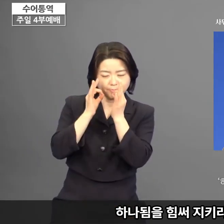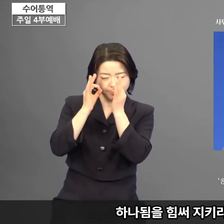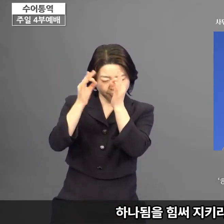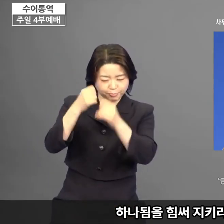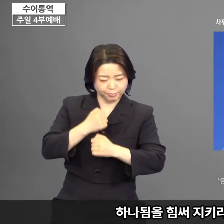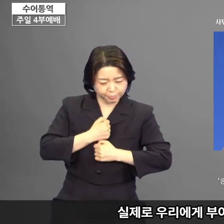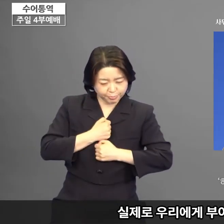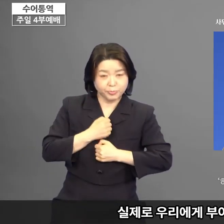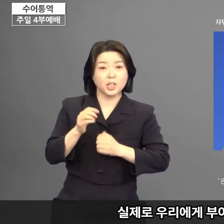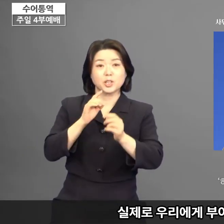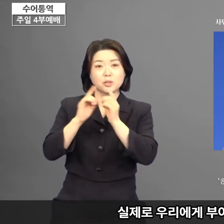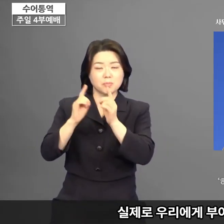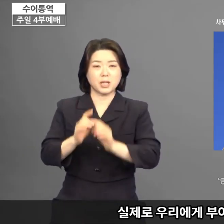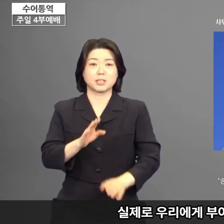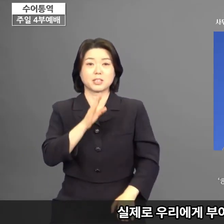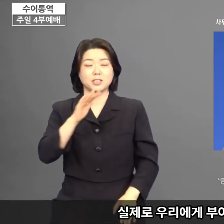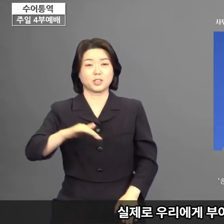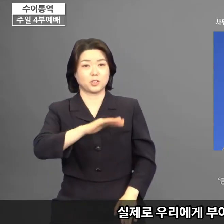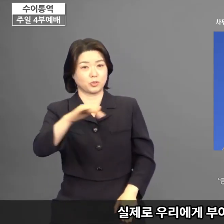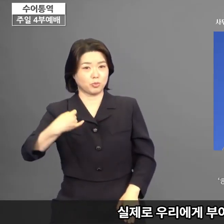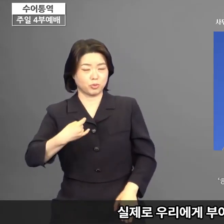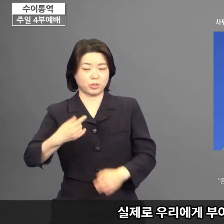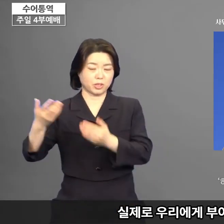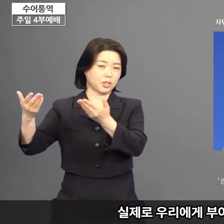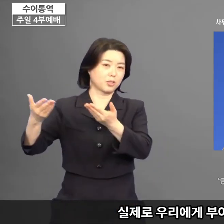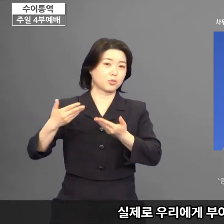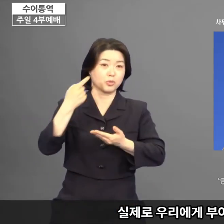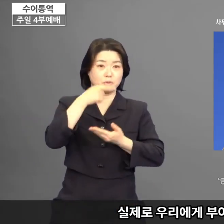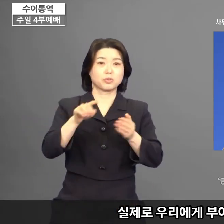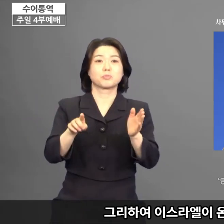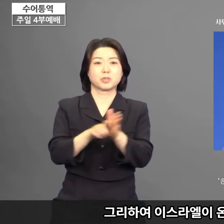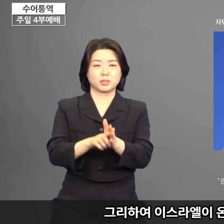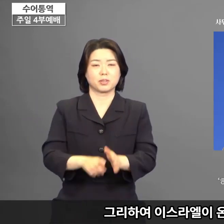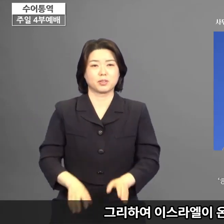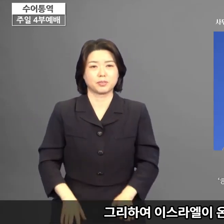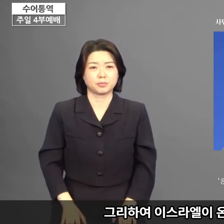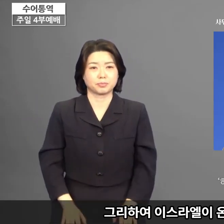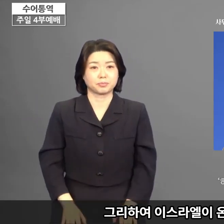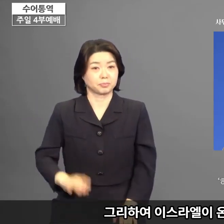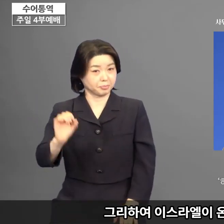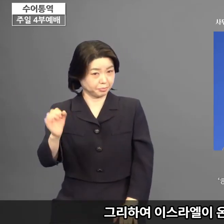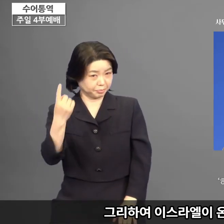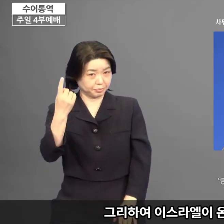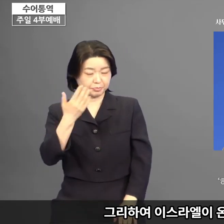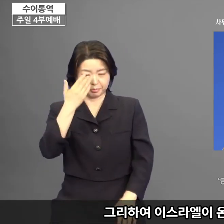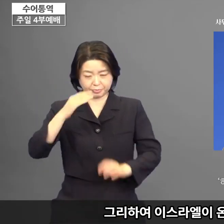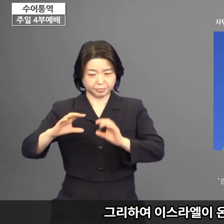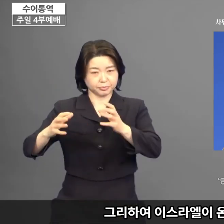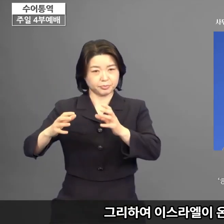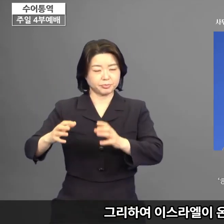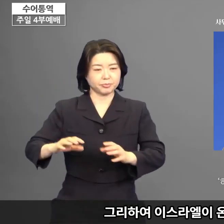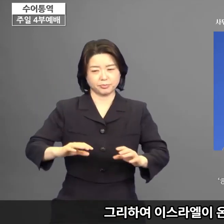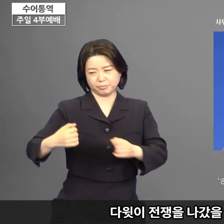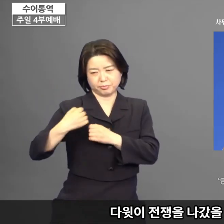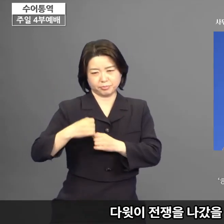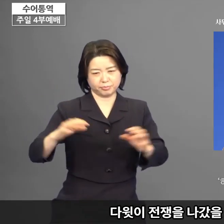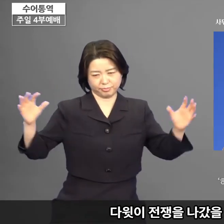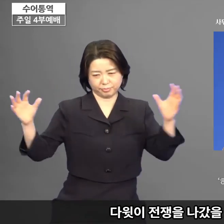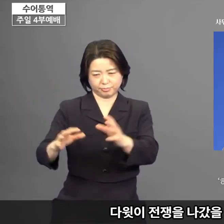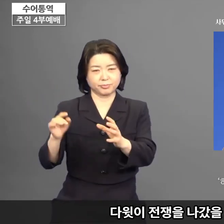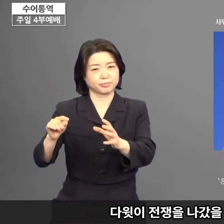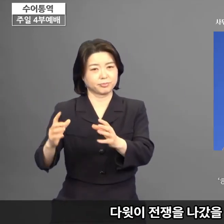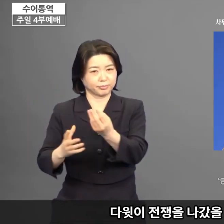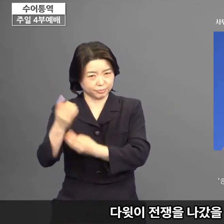하신 그 말씀이 실제로 우리에게 부어질 줄로 믿습니다. 그리하여 이스라엘이 온 군대가 하나 되어서